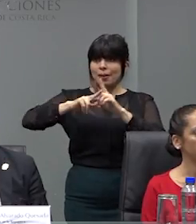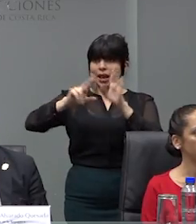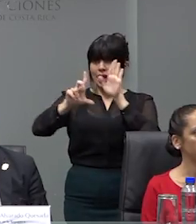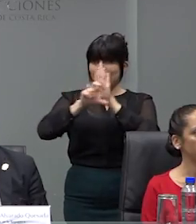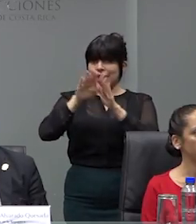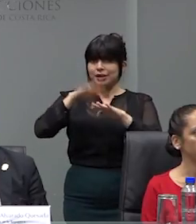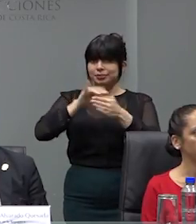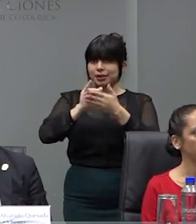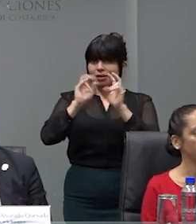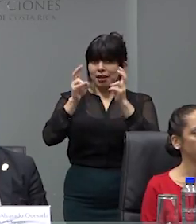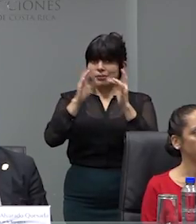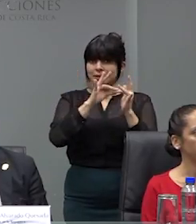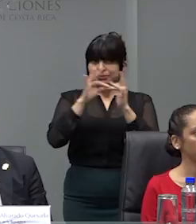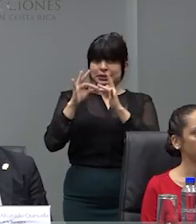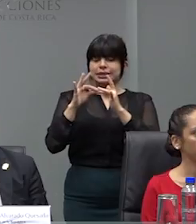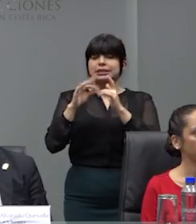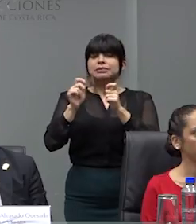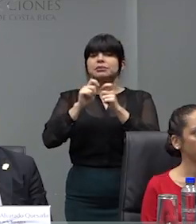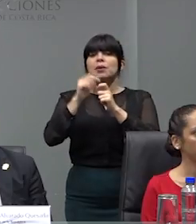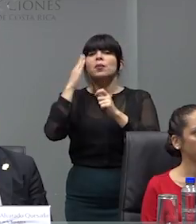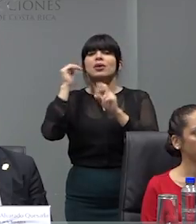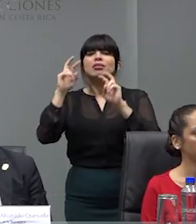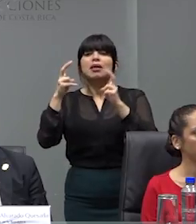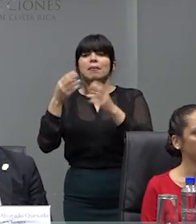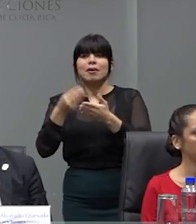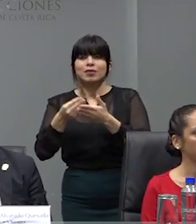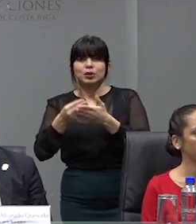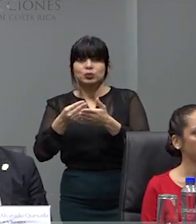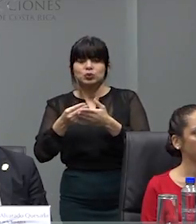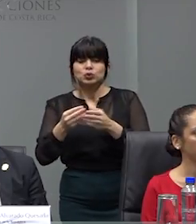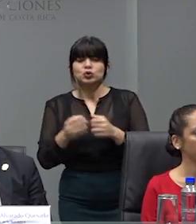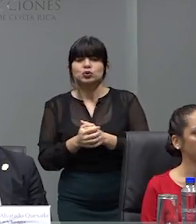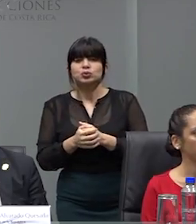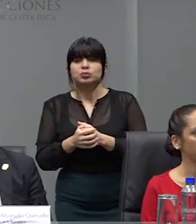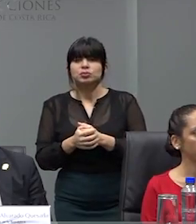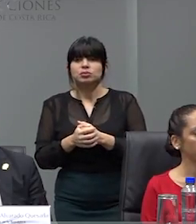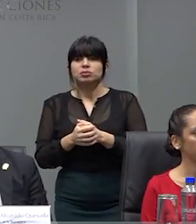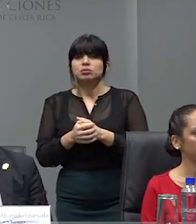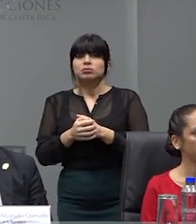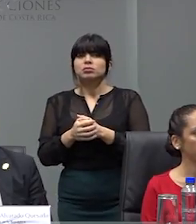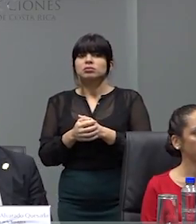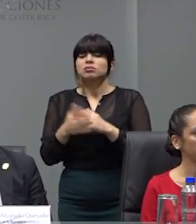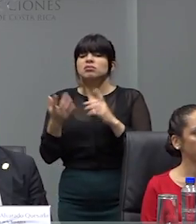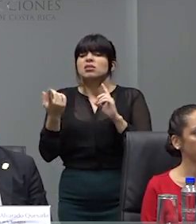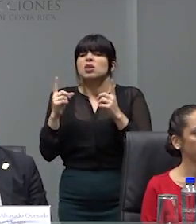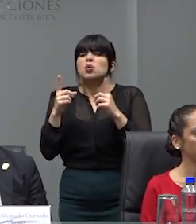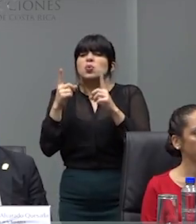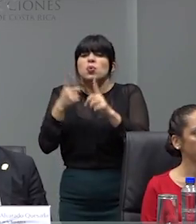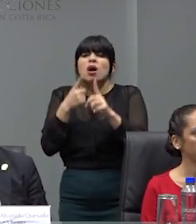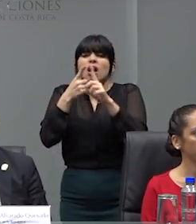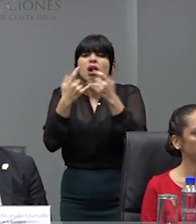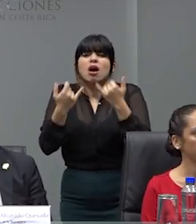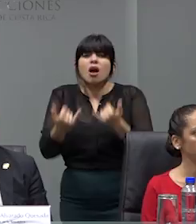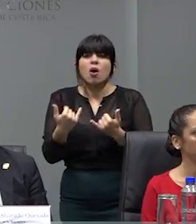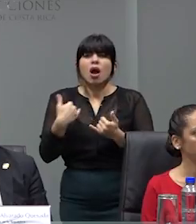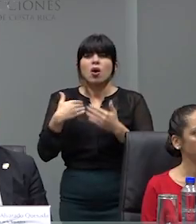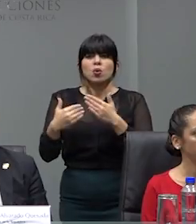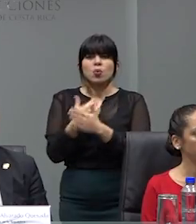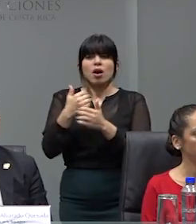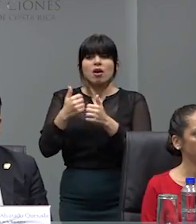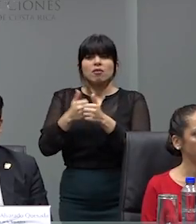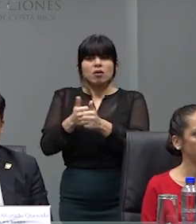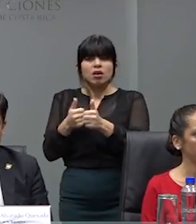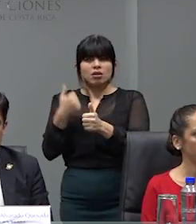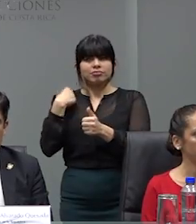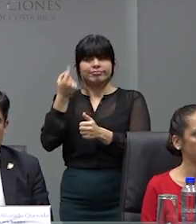esta materia especializada, precisamente por el tema de los recursos. ¿En qué sentido ahora hay un nuevo retraso, también